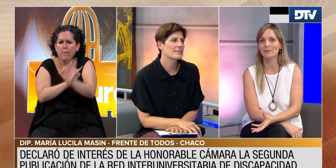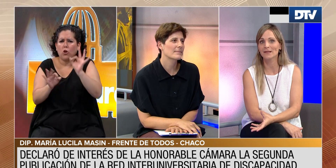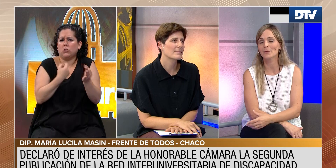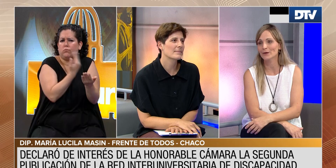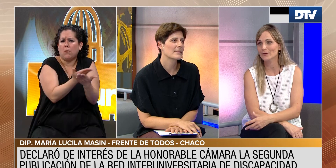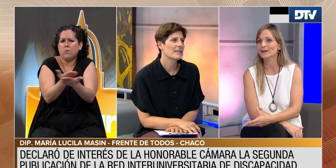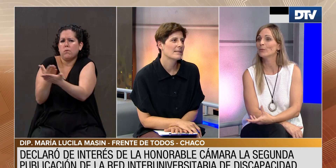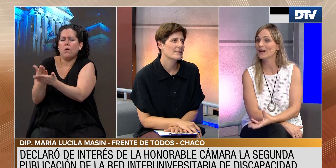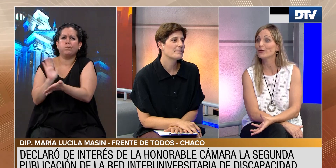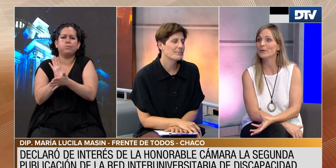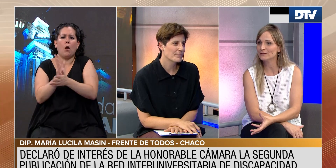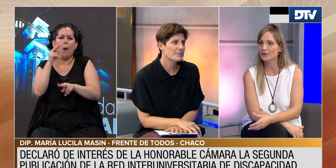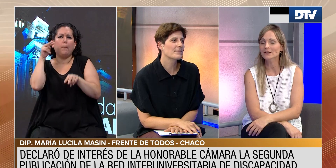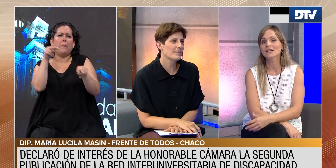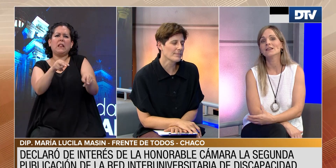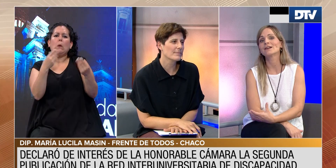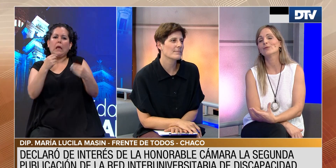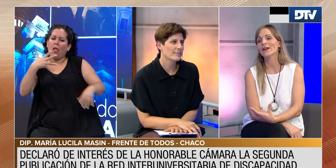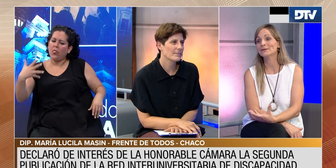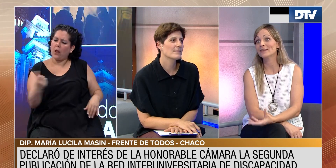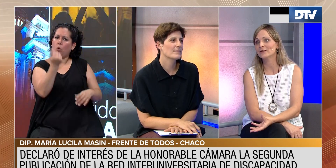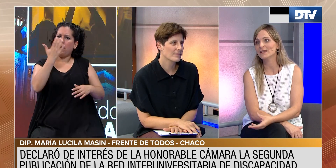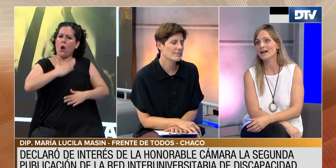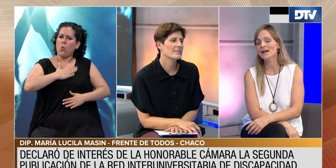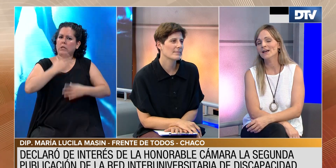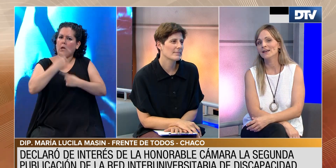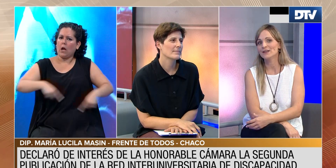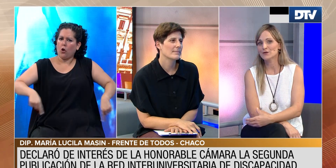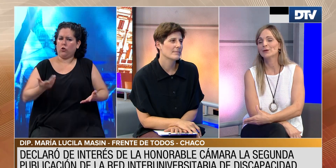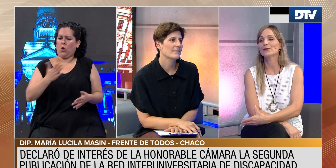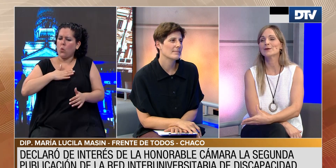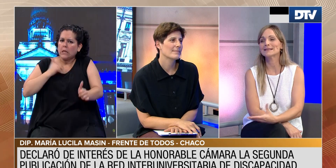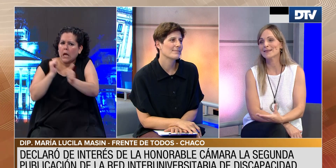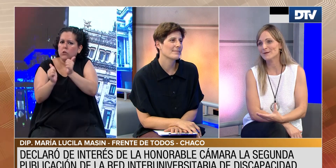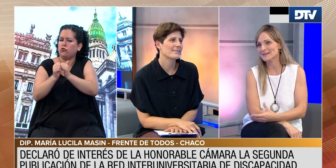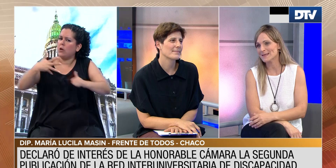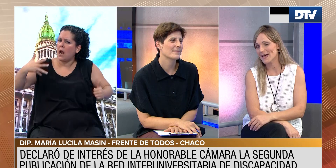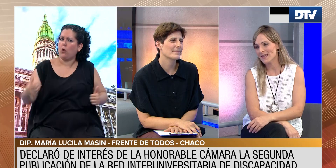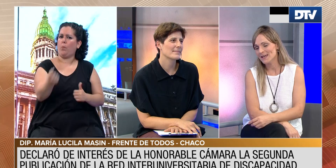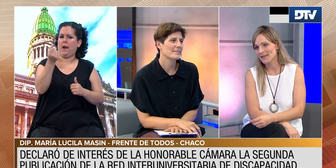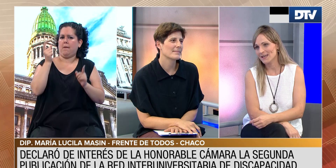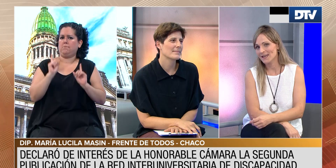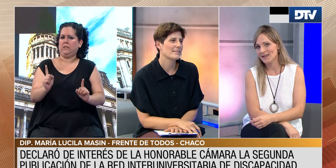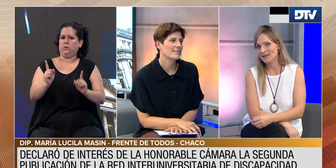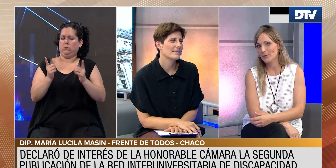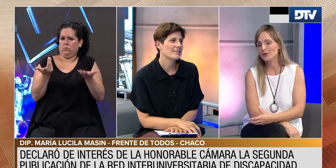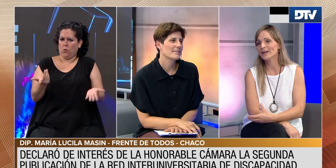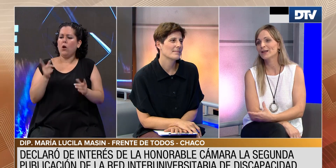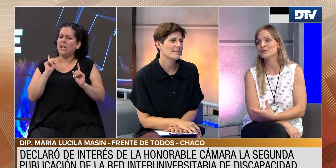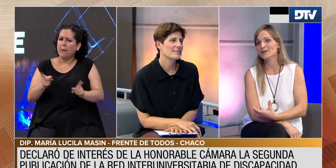esta perspectiva, ¿no? De recuperar lo nuestro, de recuperar nuestra historia y sobre todo esa diversidad